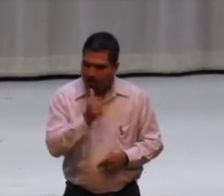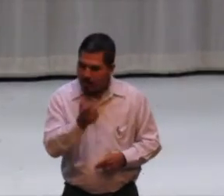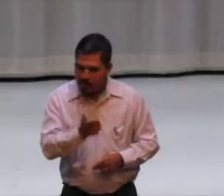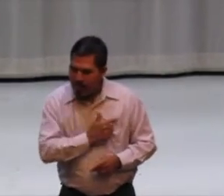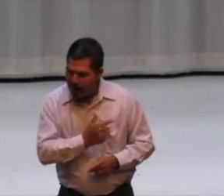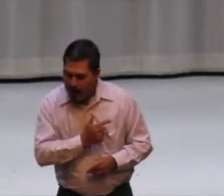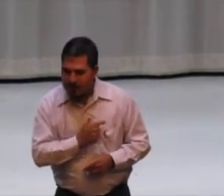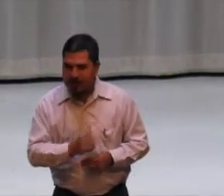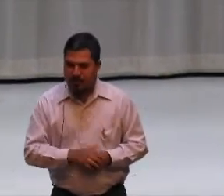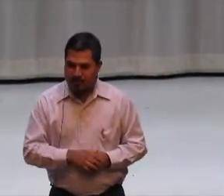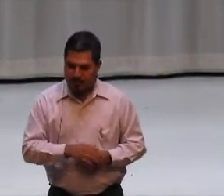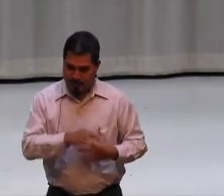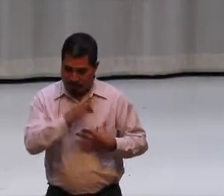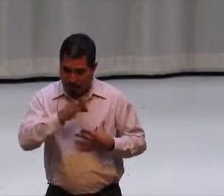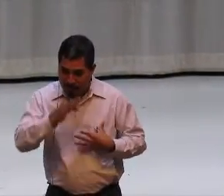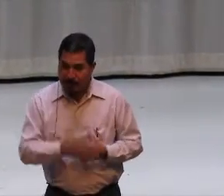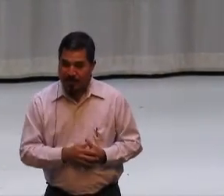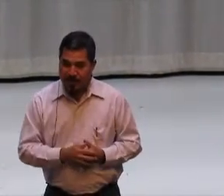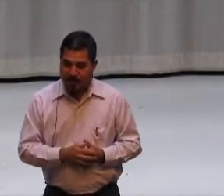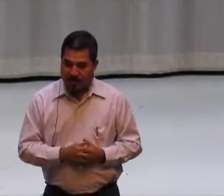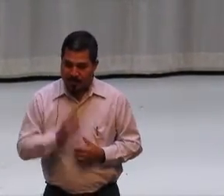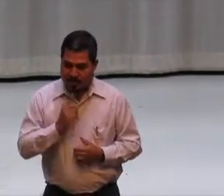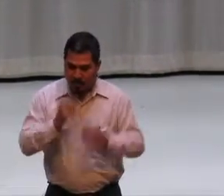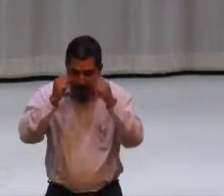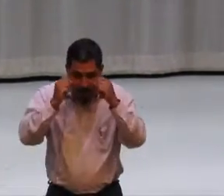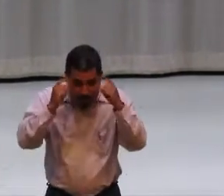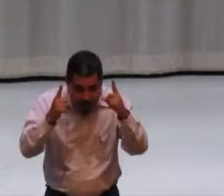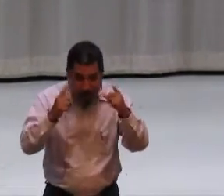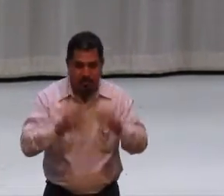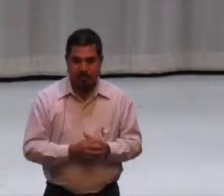No haraganes espiritualmente, no despiertos.